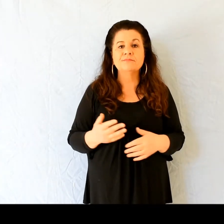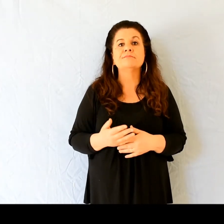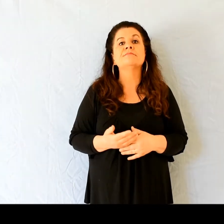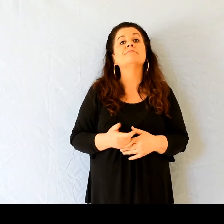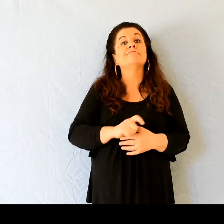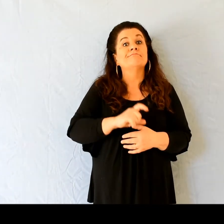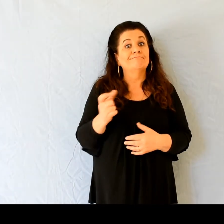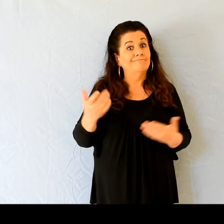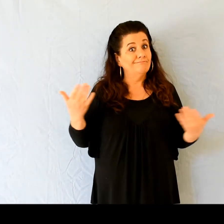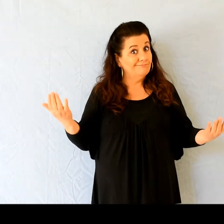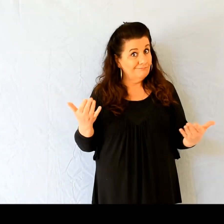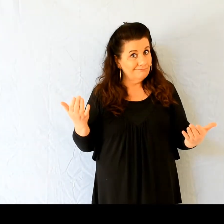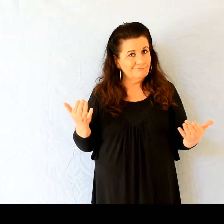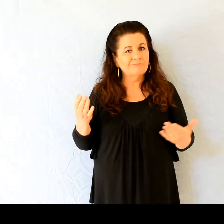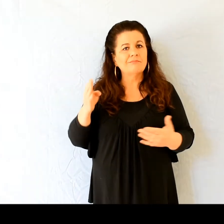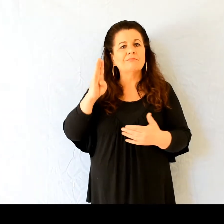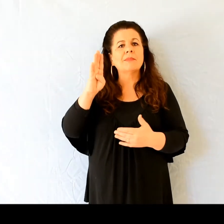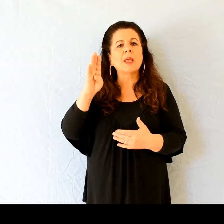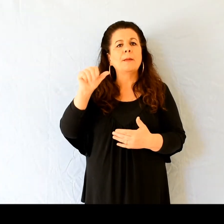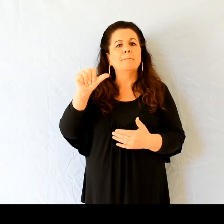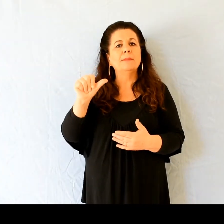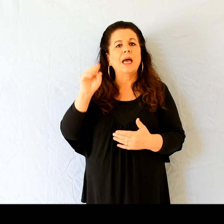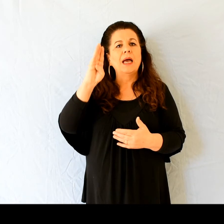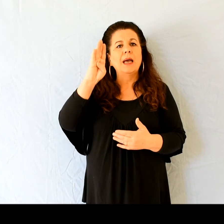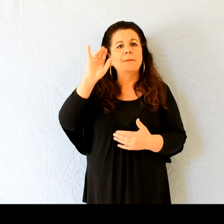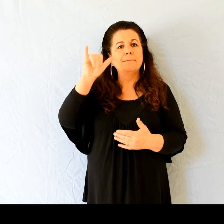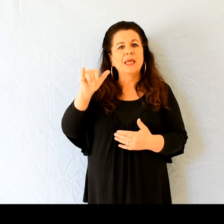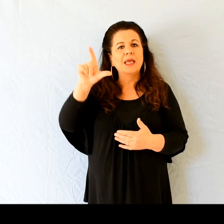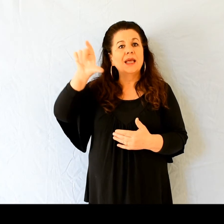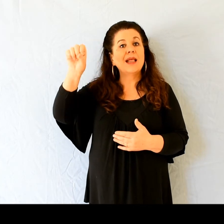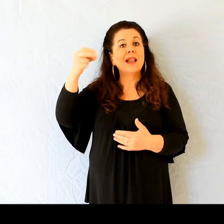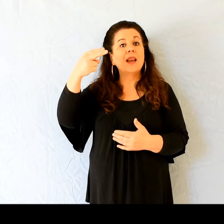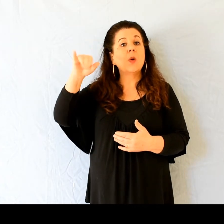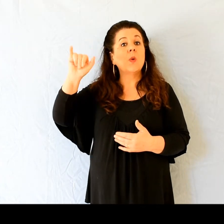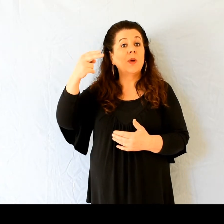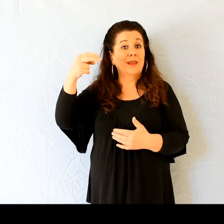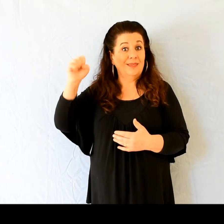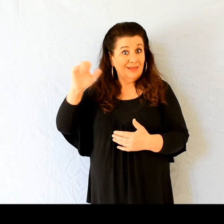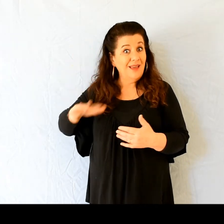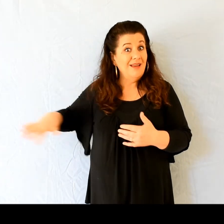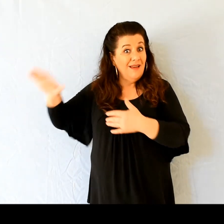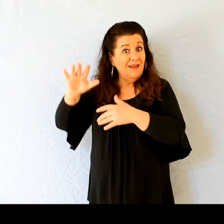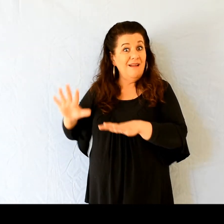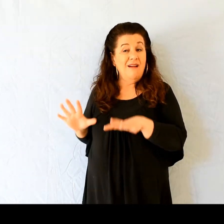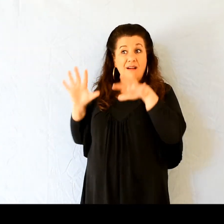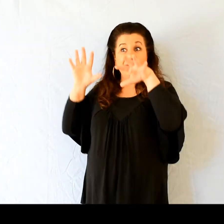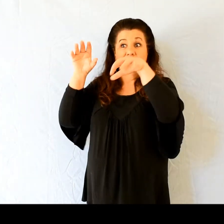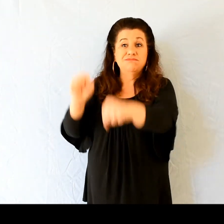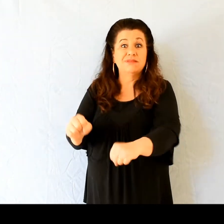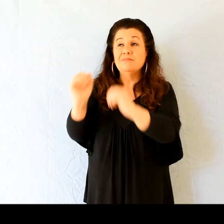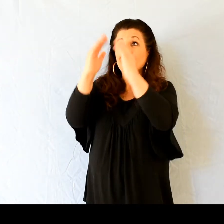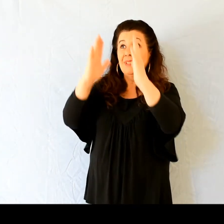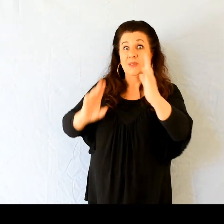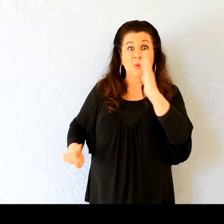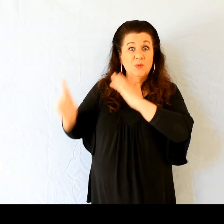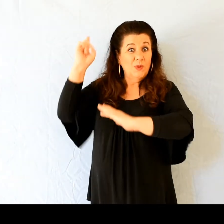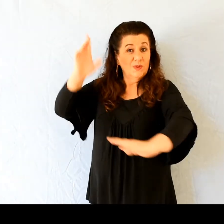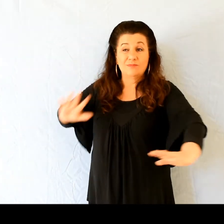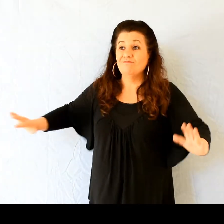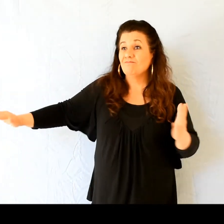Les Babyloniens brûlèrent la maison de Dieu, détruisirent le rempart de Jérusalem, incendièrent tous ses palais